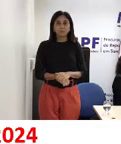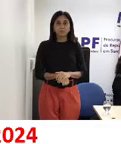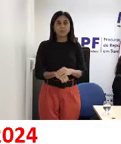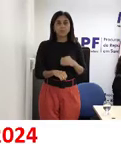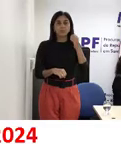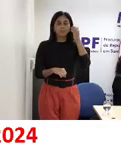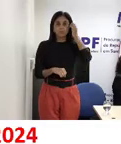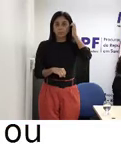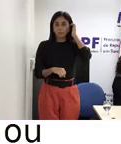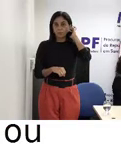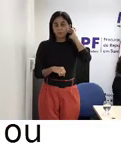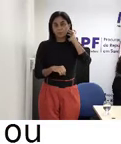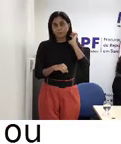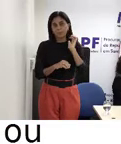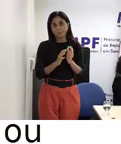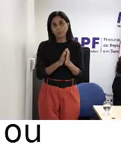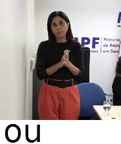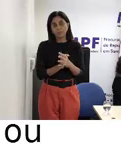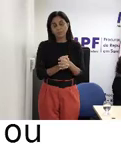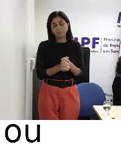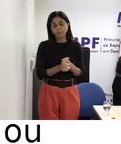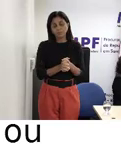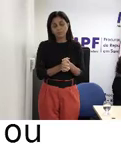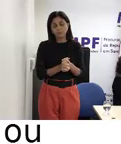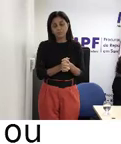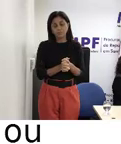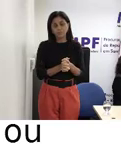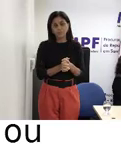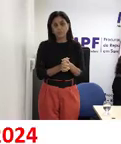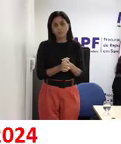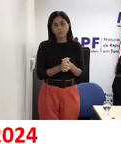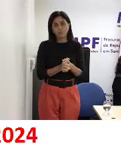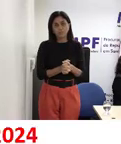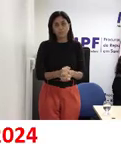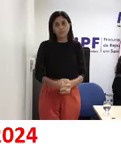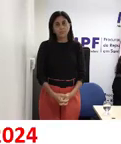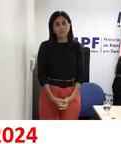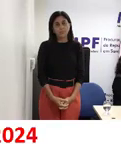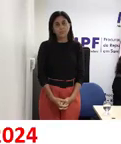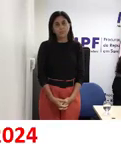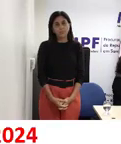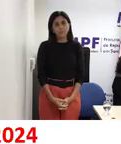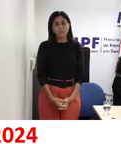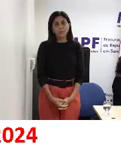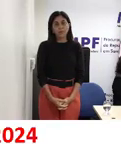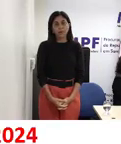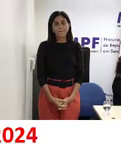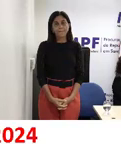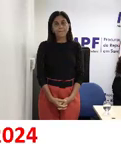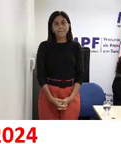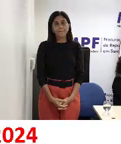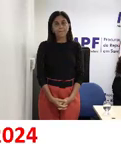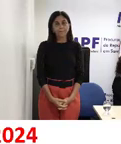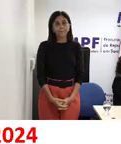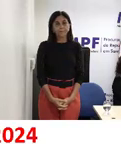e desses crimes aqui geralmente eles nunca só volta um pouquinho por gentileza muril esses crimes aqui geralmente eles nunca